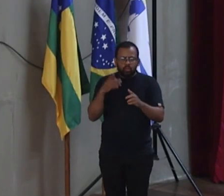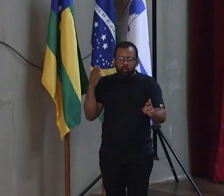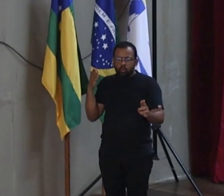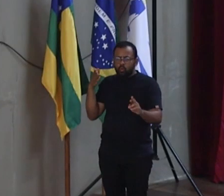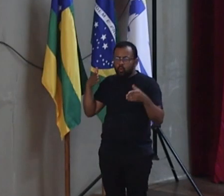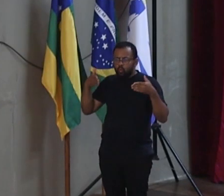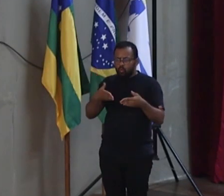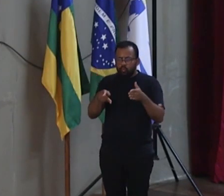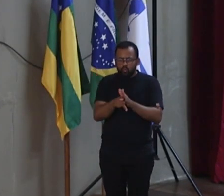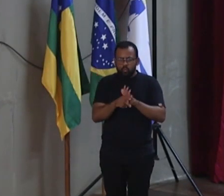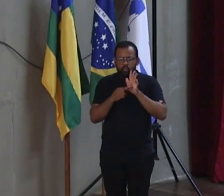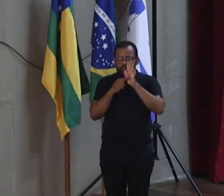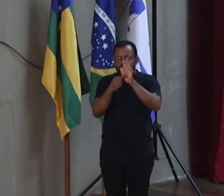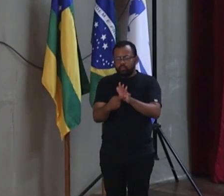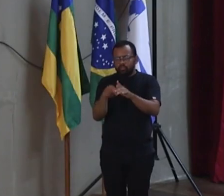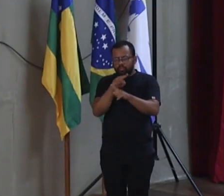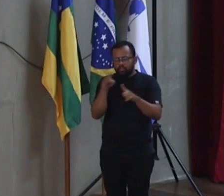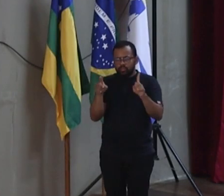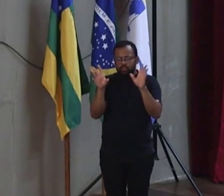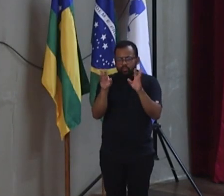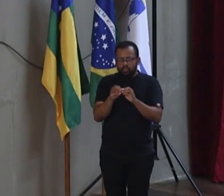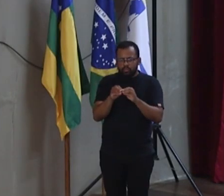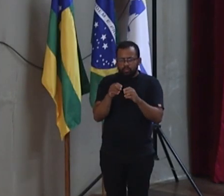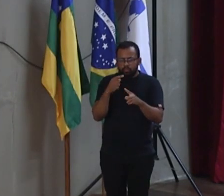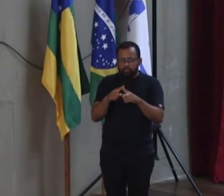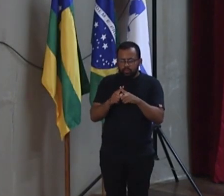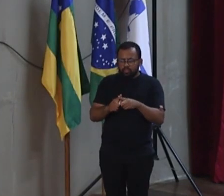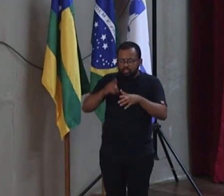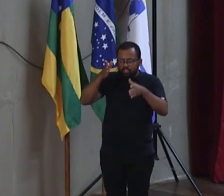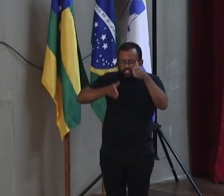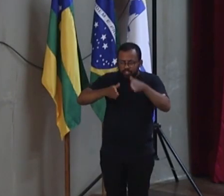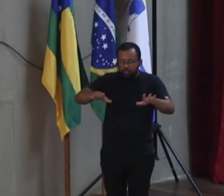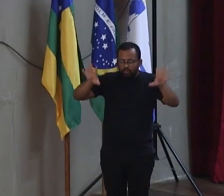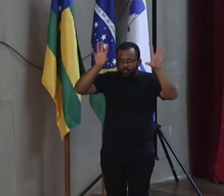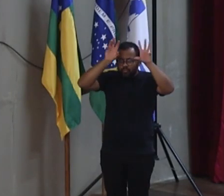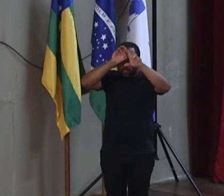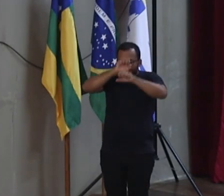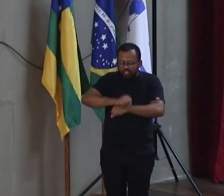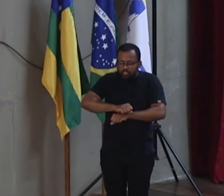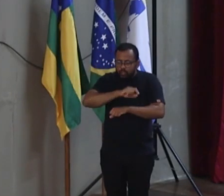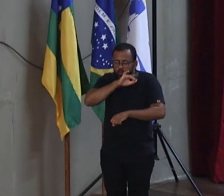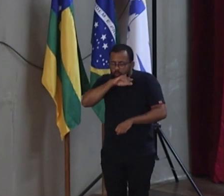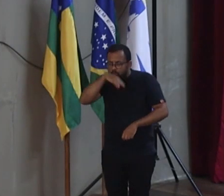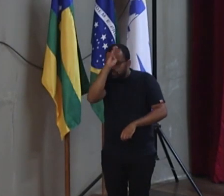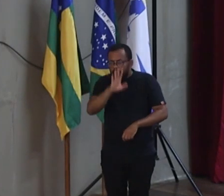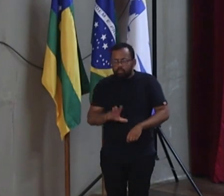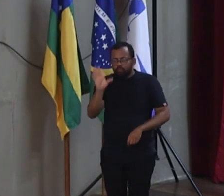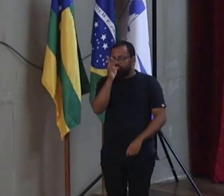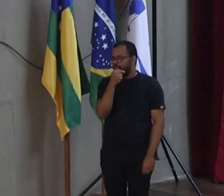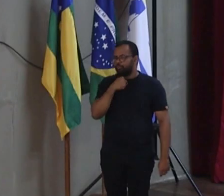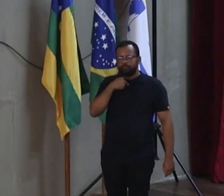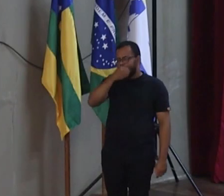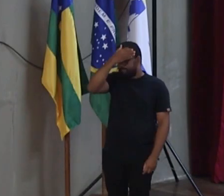foco, então, da apresentação, sublinhando mesmo que essa parte sombria da história do Brasil, ela não pode ser